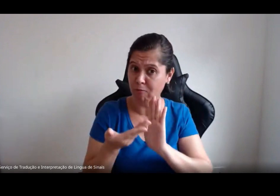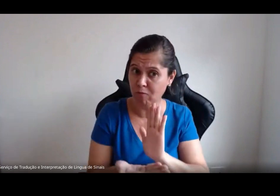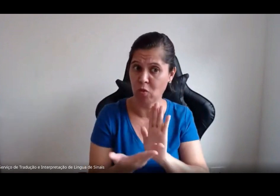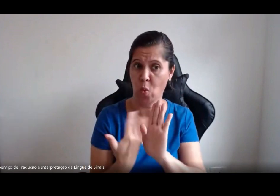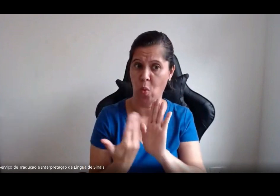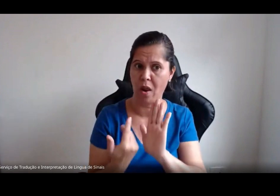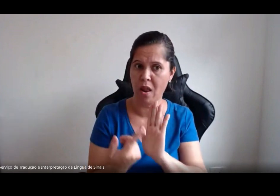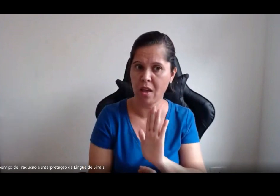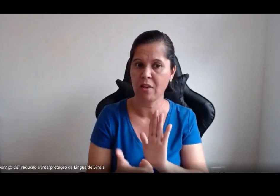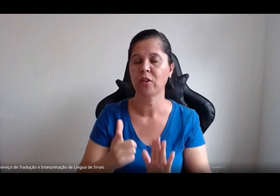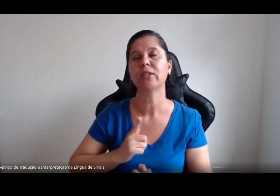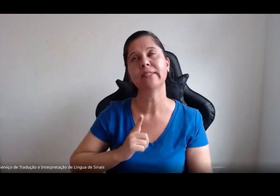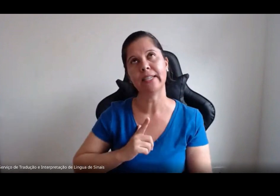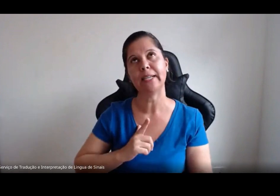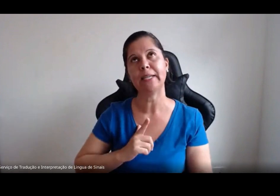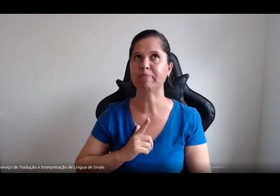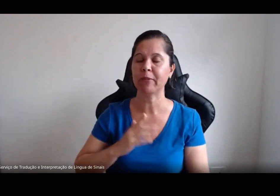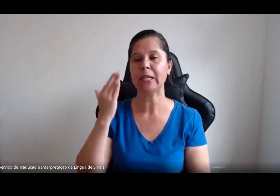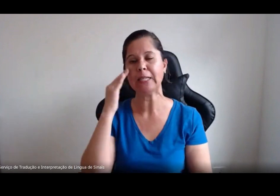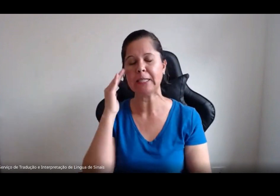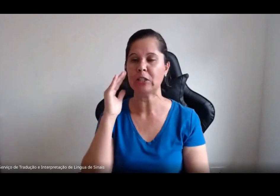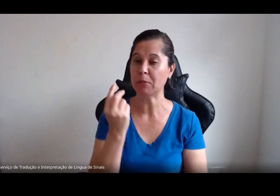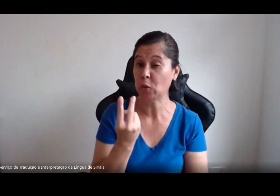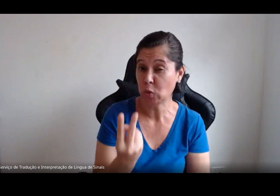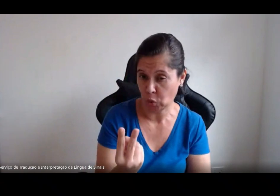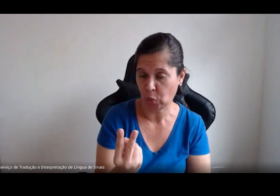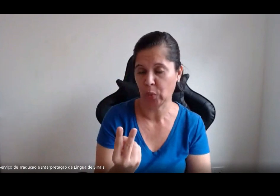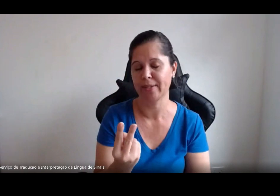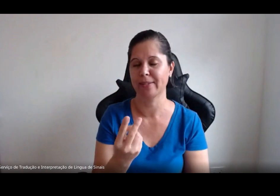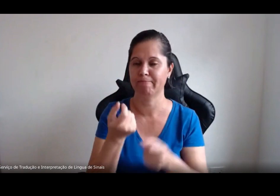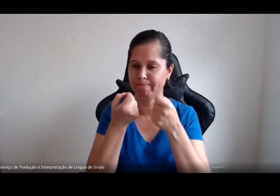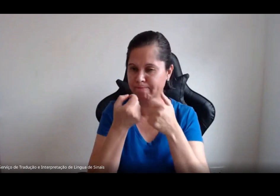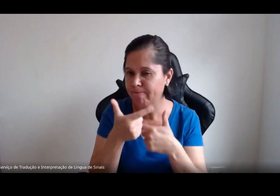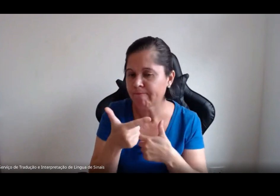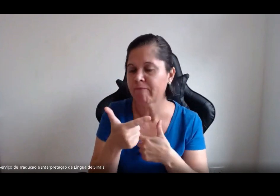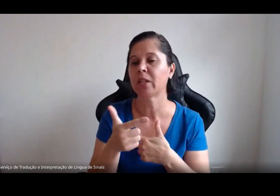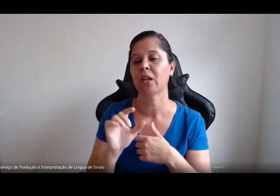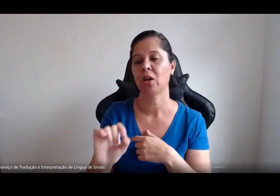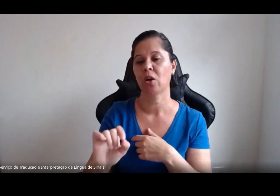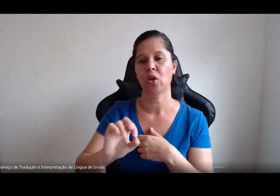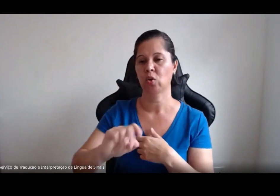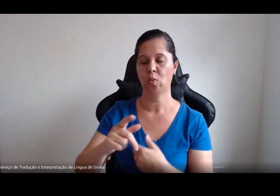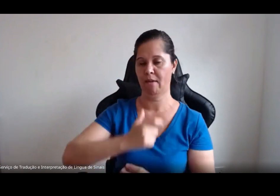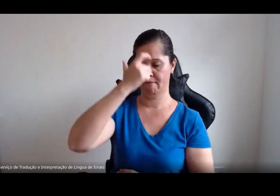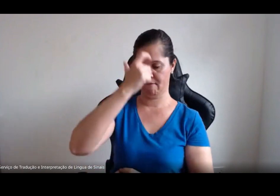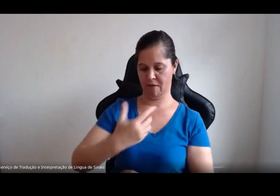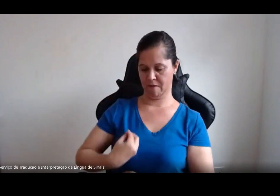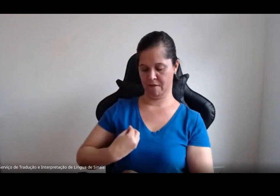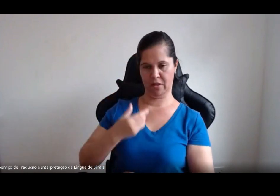Bourdieu, tem duas interpretações, ambas irônicas, para o enunciado isso não